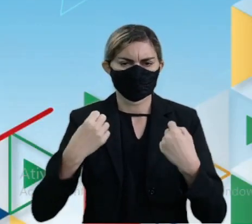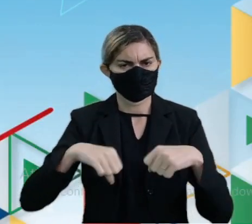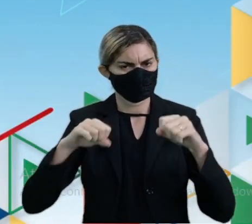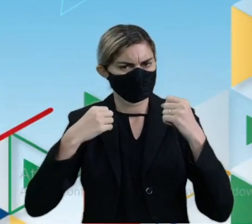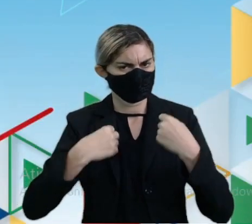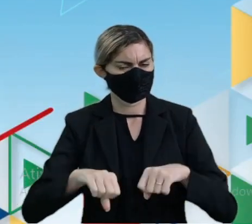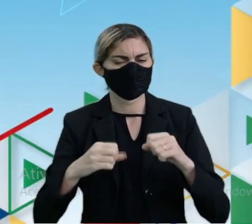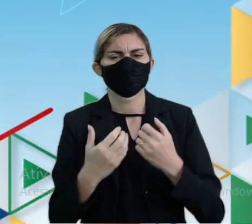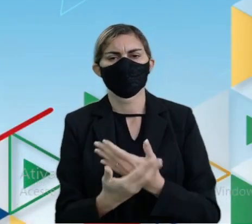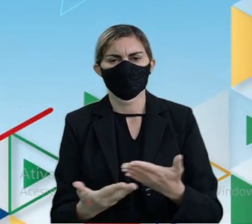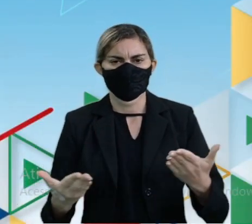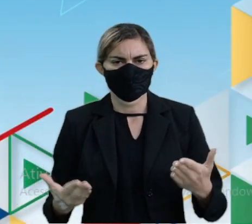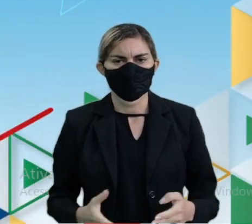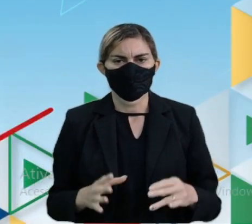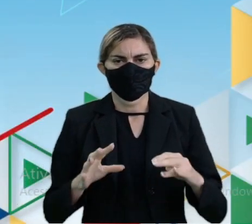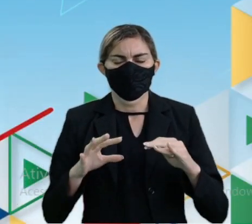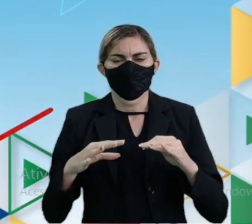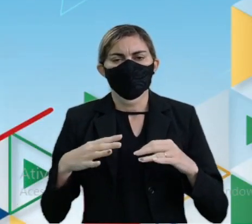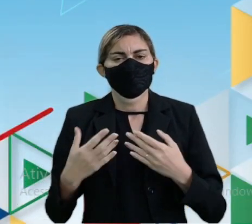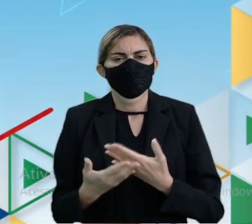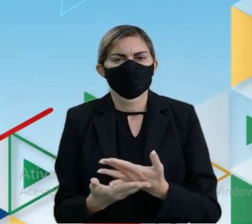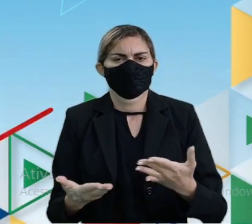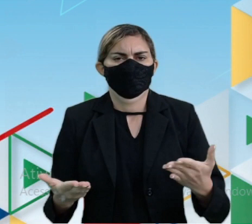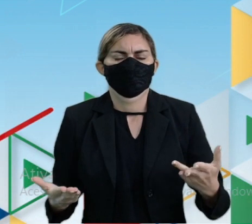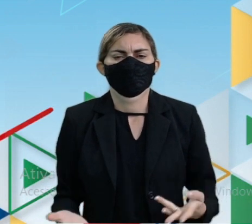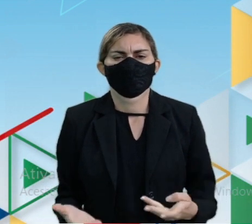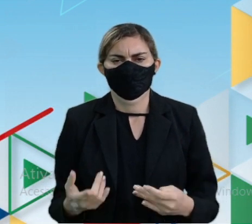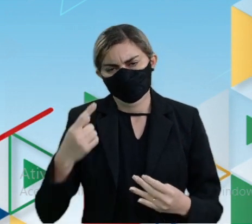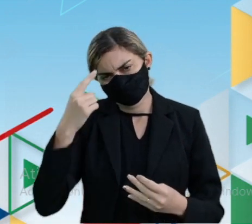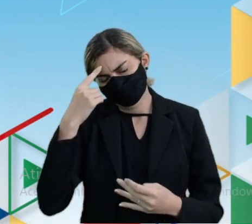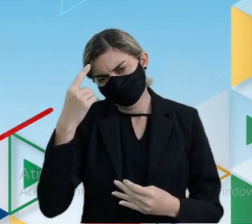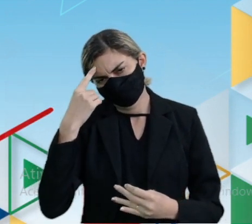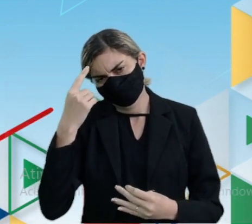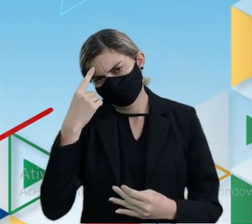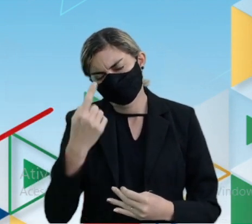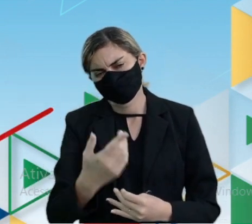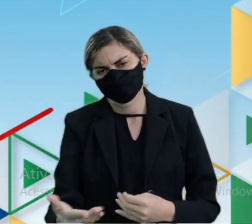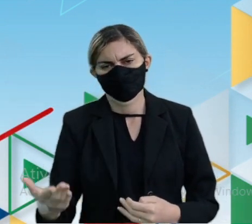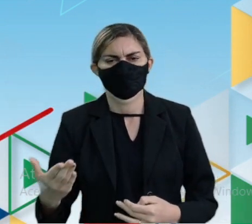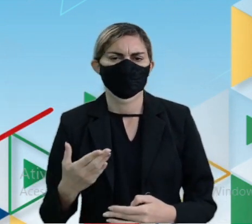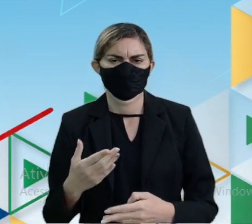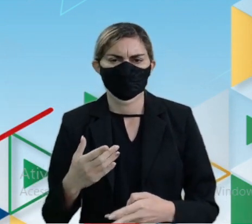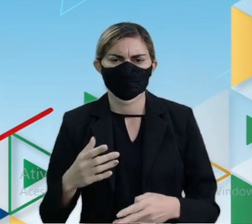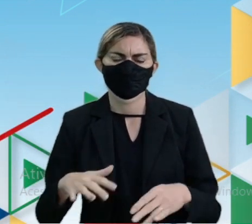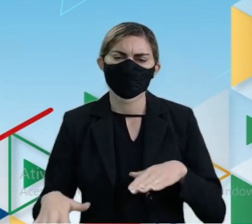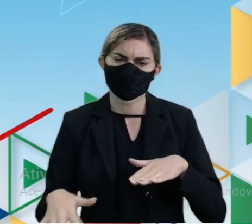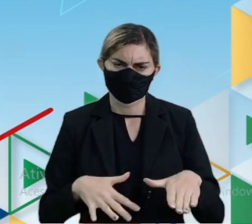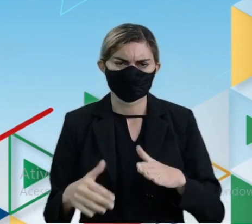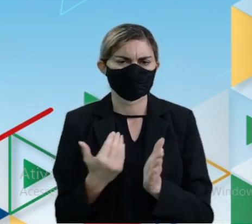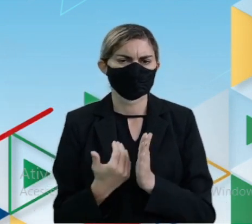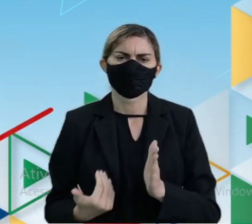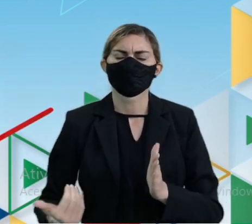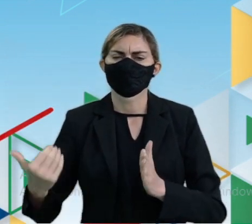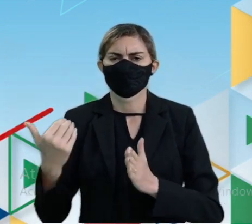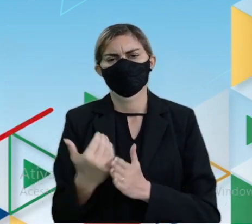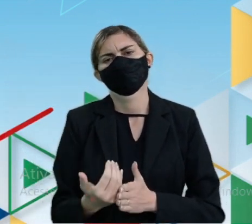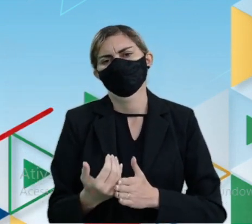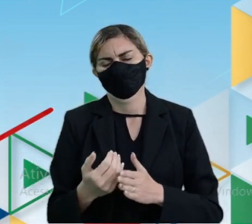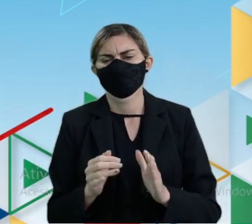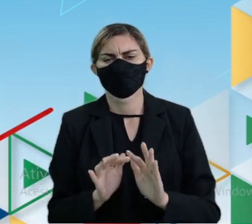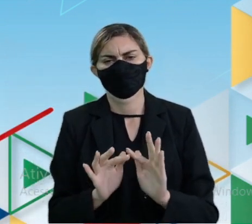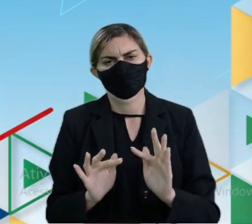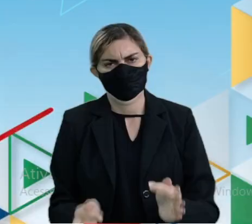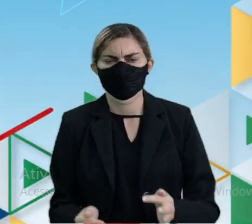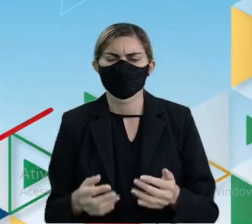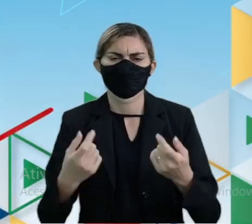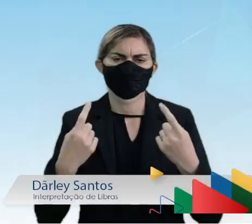ginástica em si, ela abrange, né, uma forma de pensar em uma gama de movimentos muito maior do que simplesmente aquela